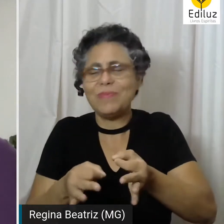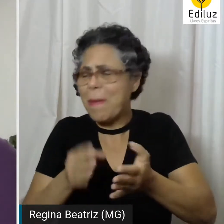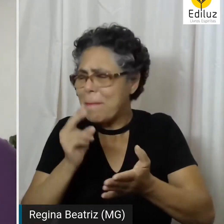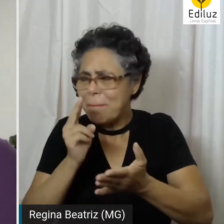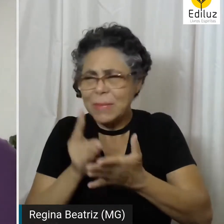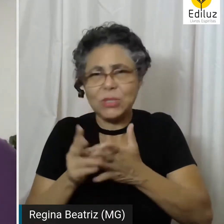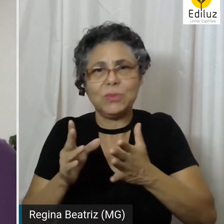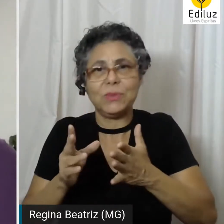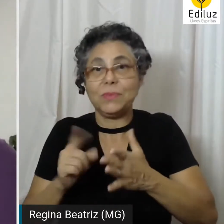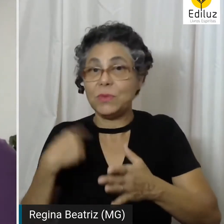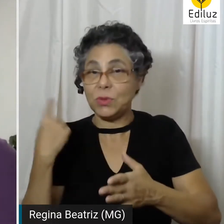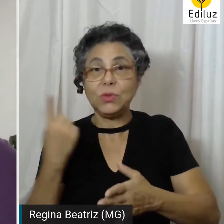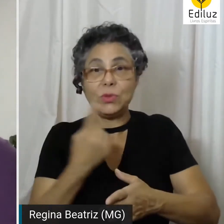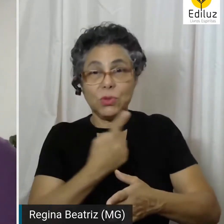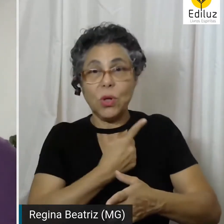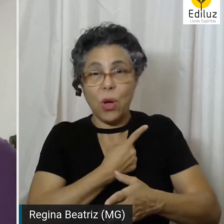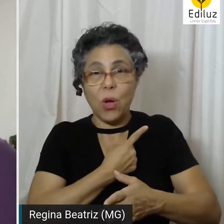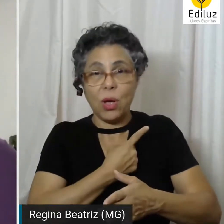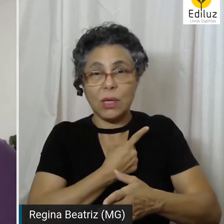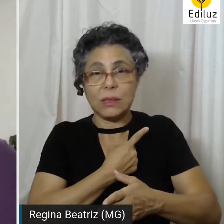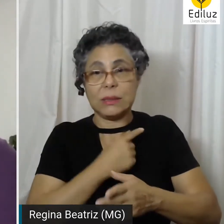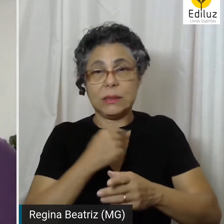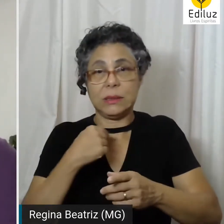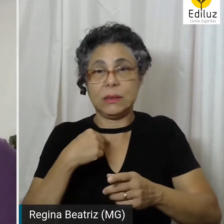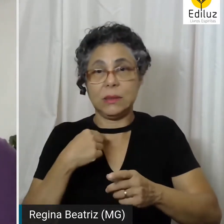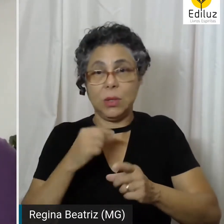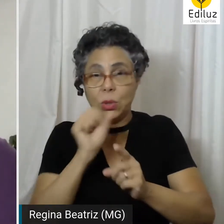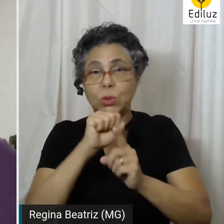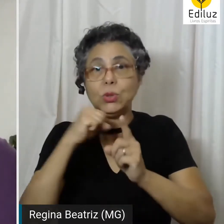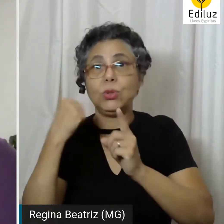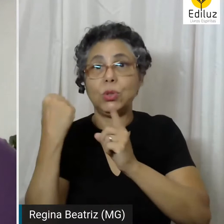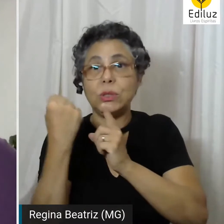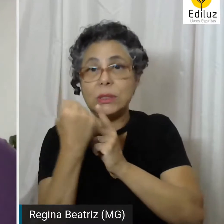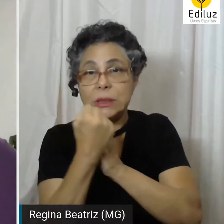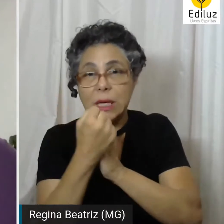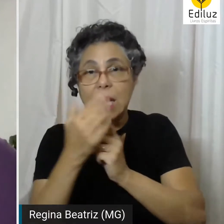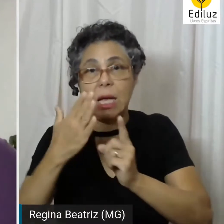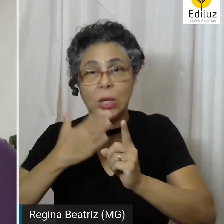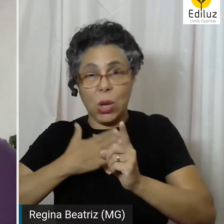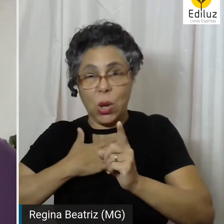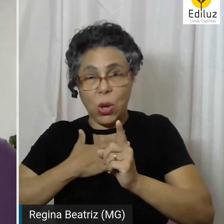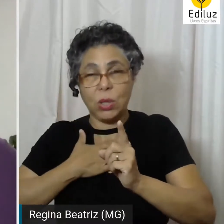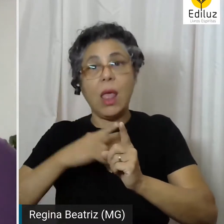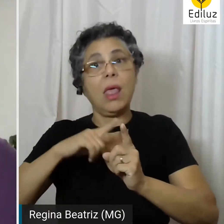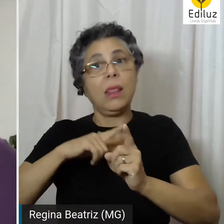Todos nós, seres sociáveis, temos